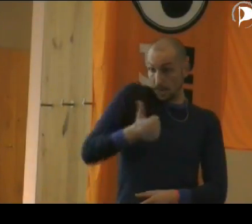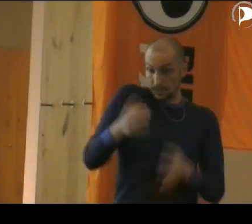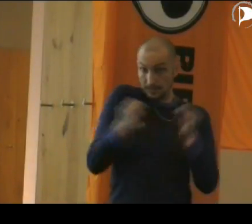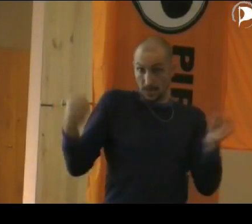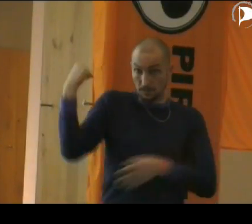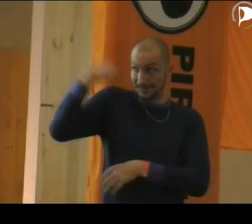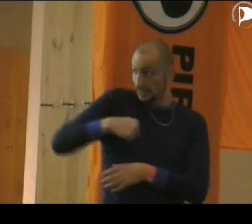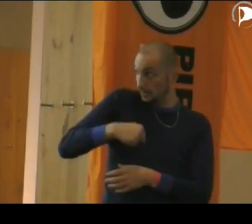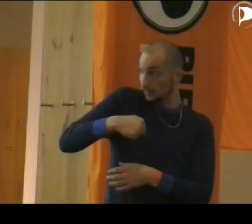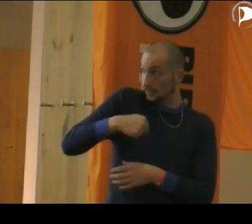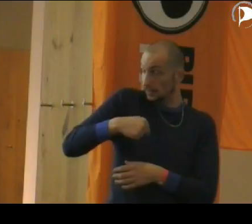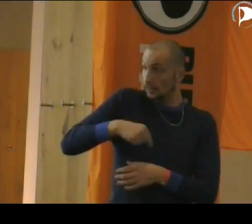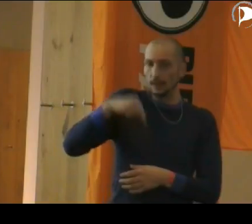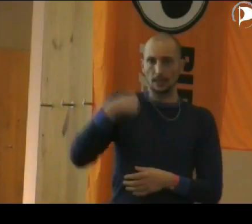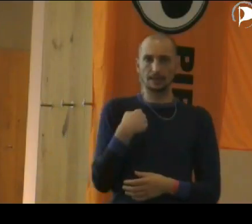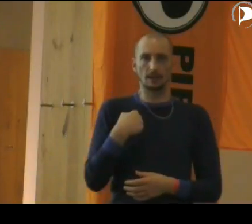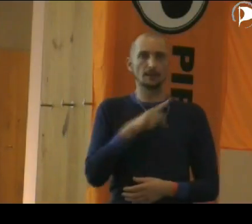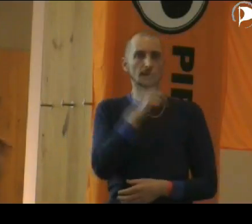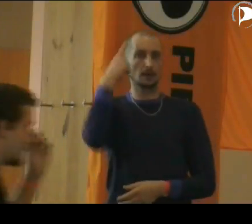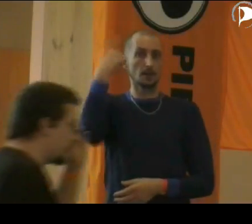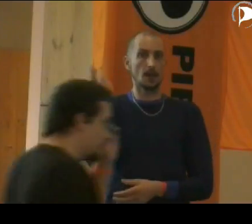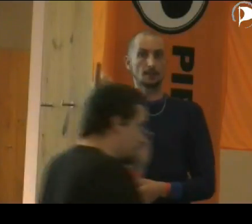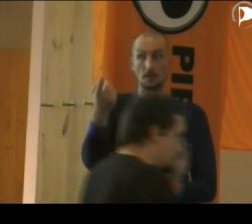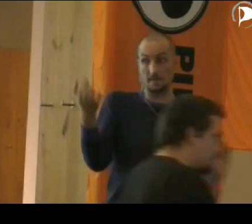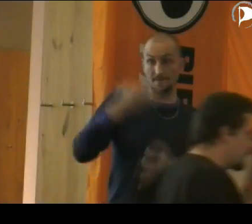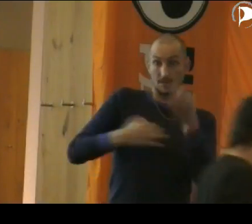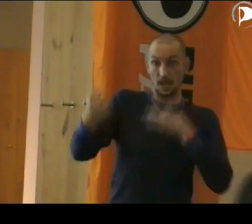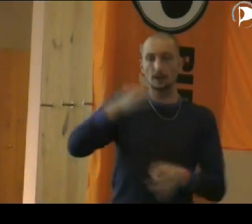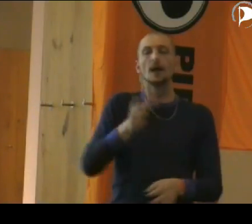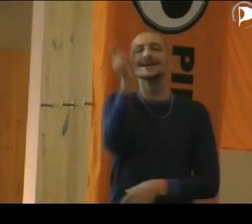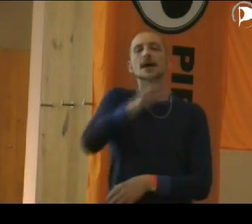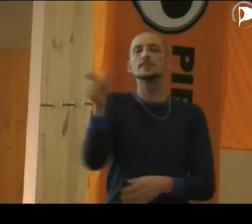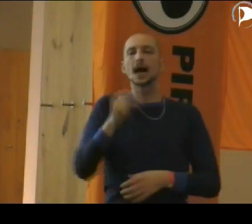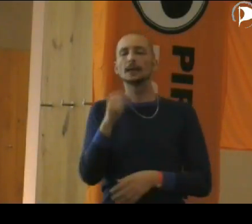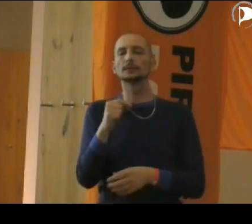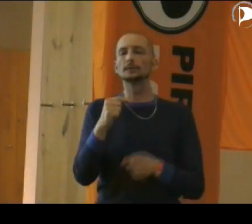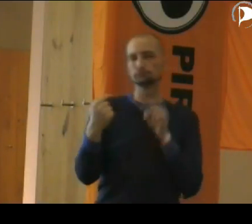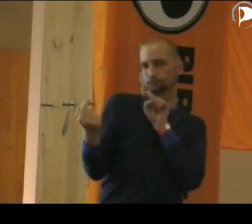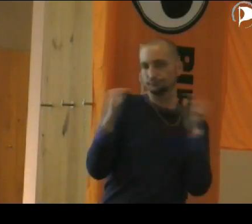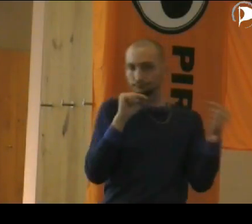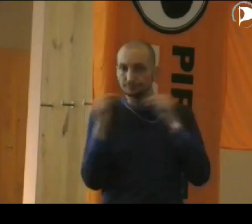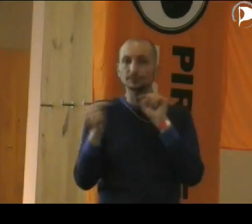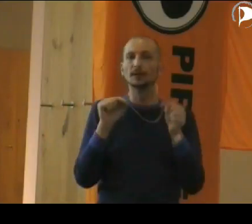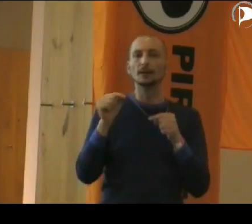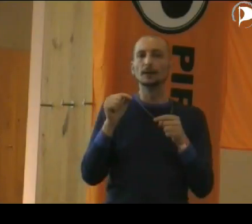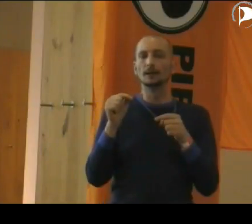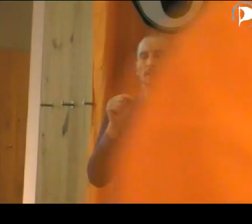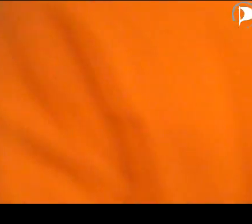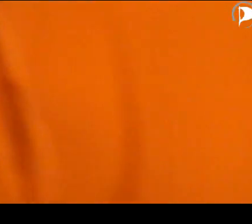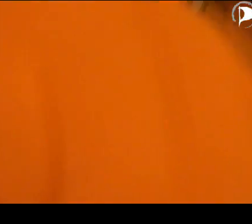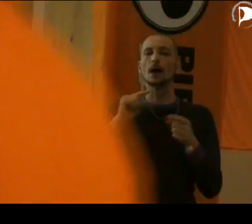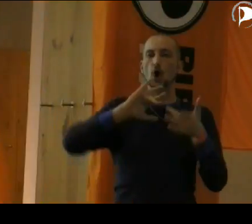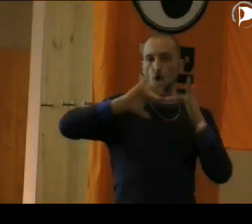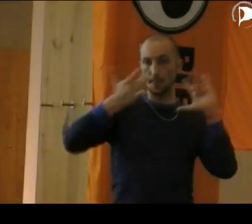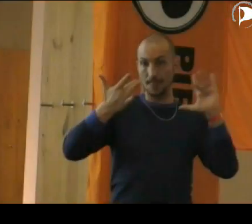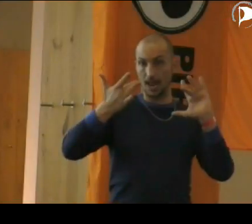dich mein vater ist dies ein skandal und gespräche statt fakten einstellung